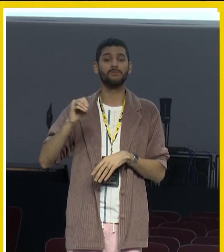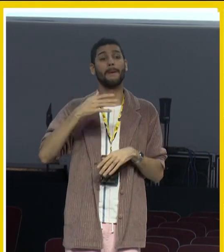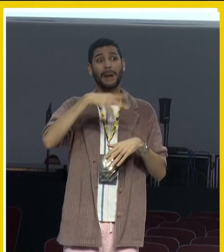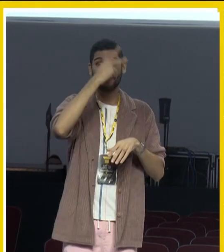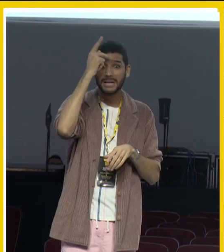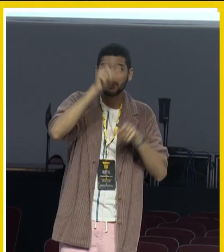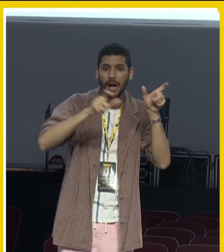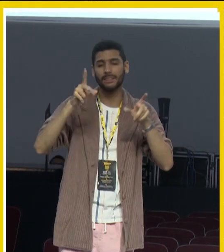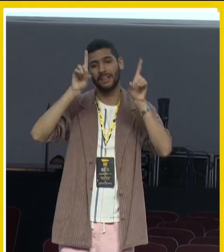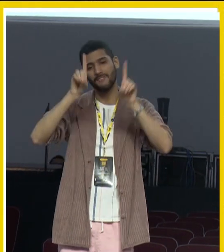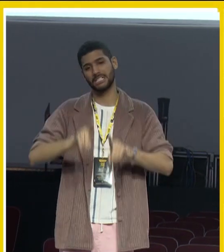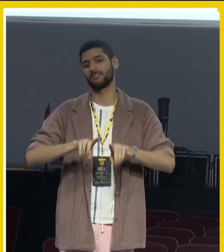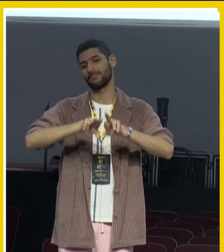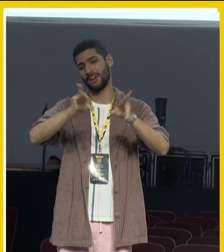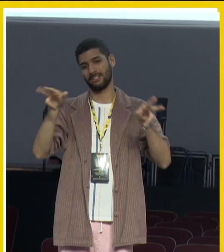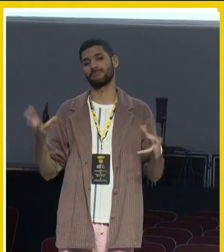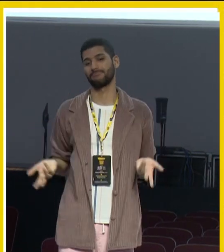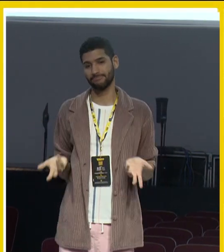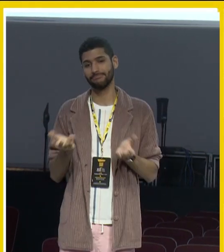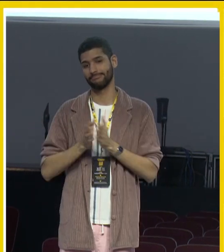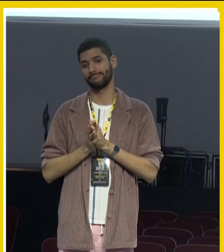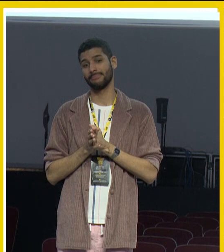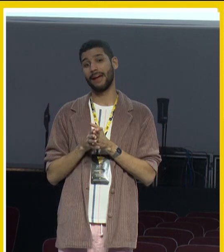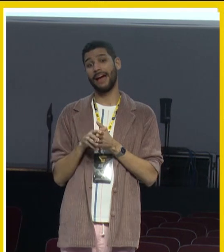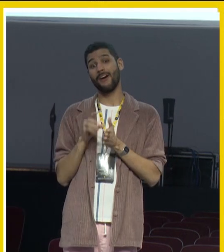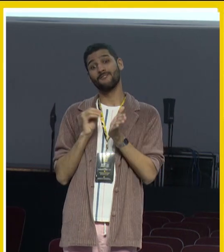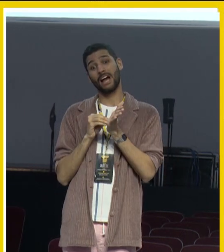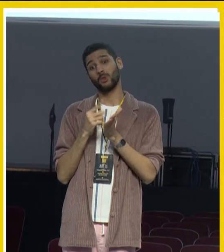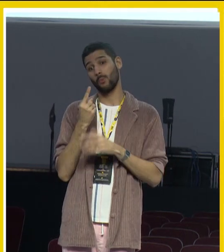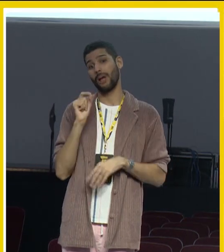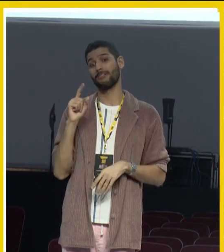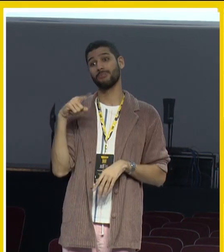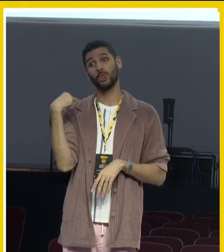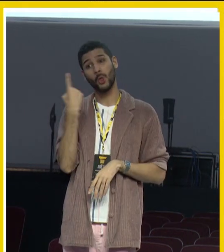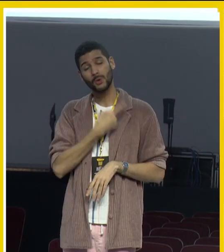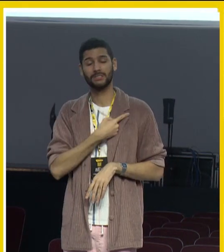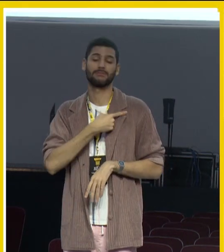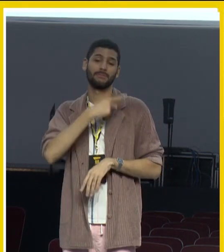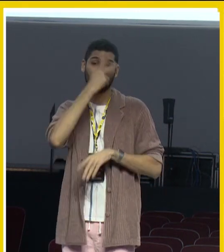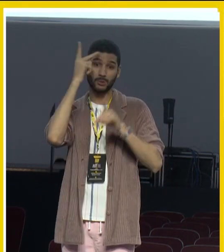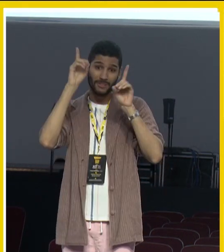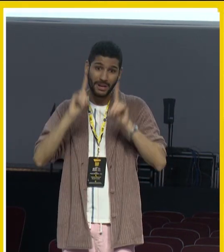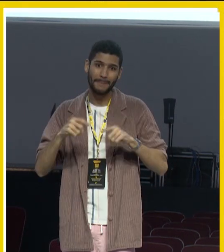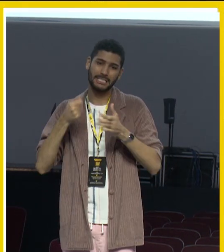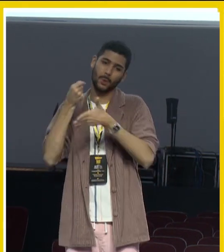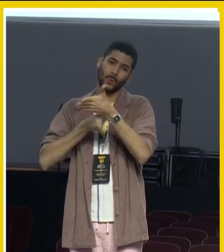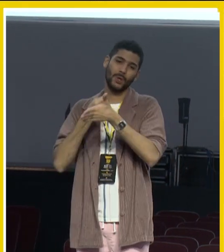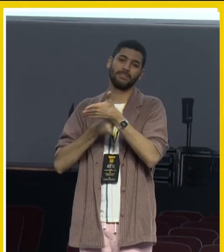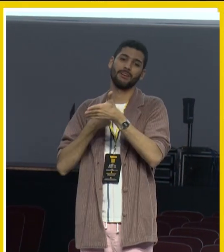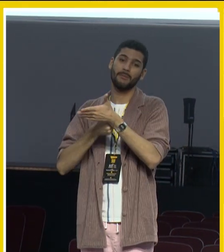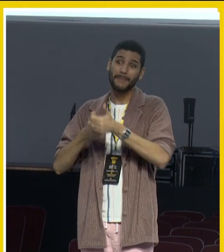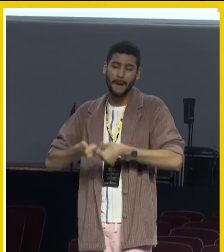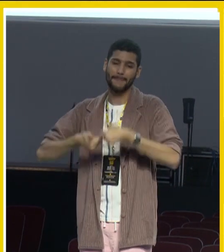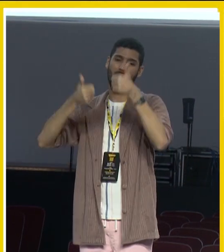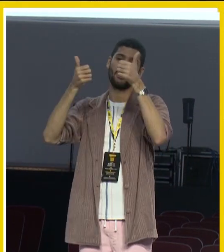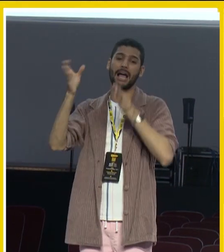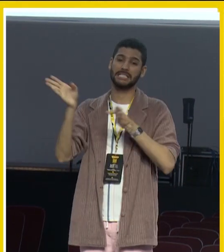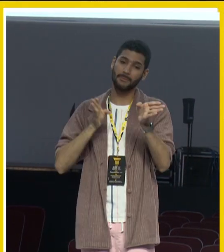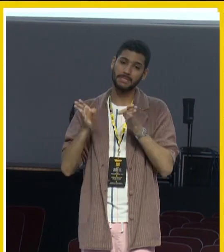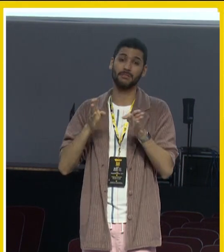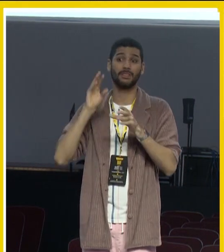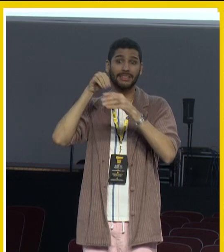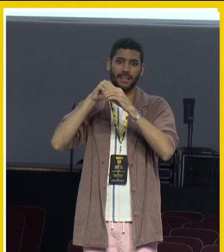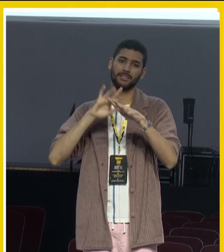opções dentro do instagram para que as pessoas deficientes visuais e os cegos possam é ter acesso também então nós